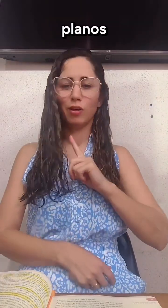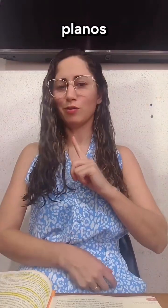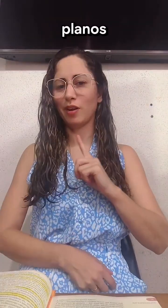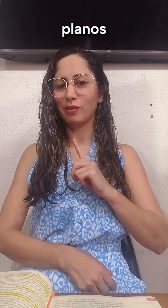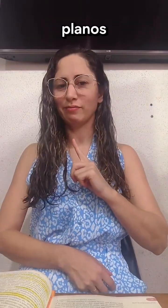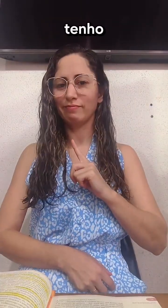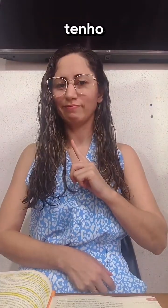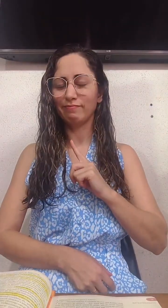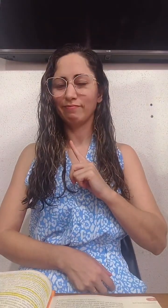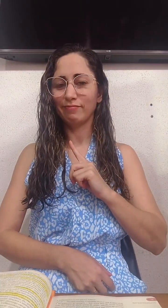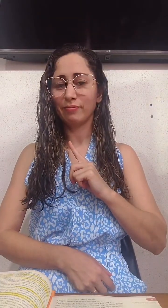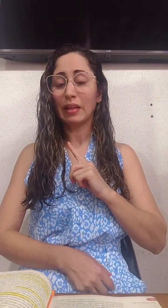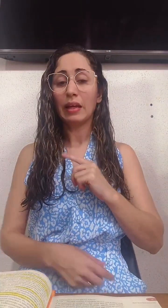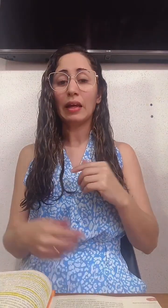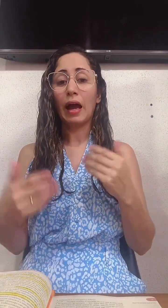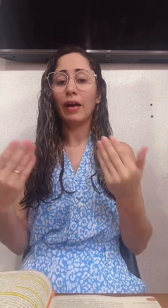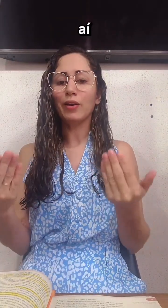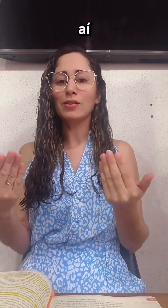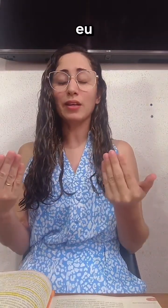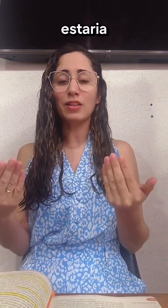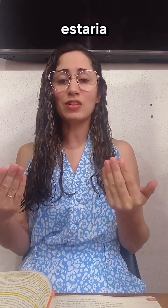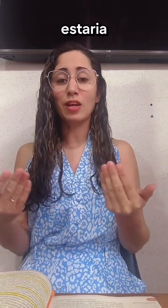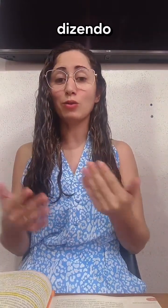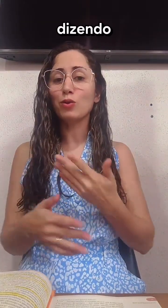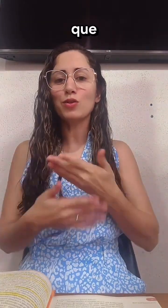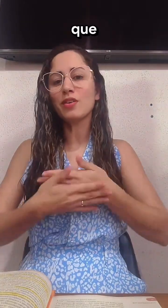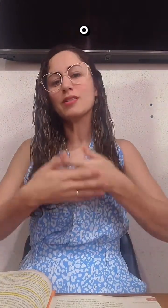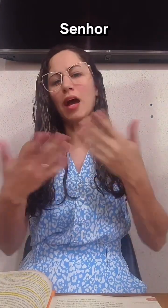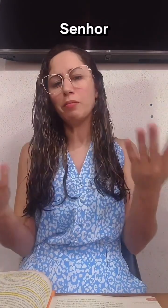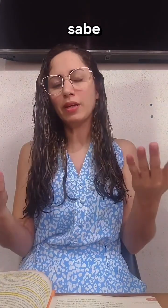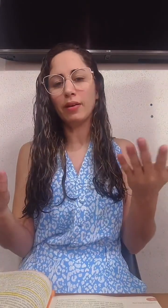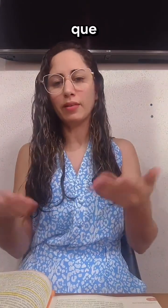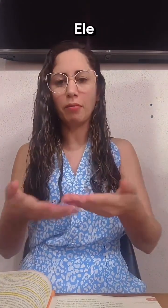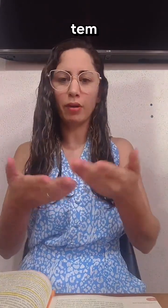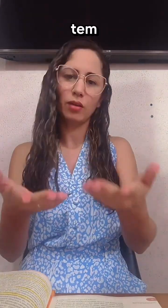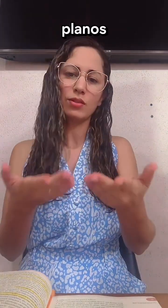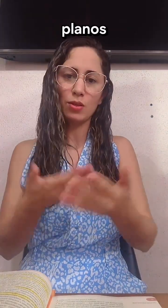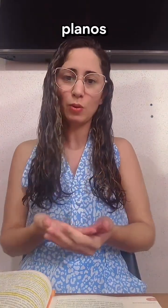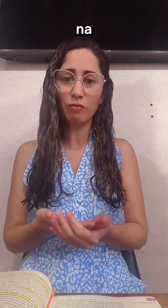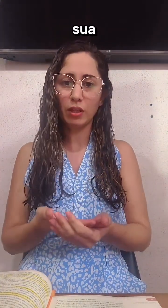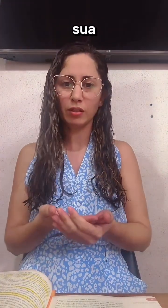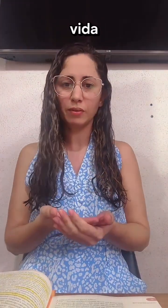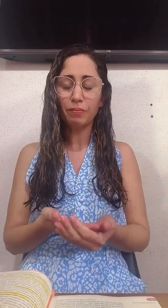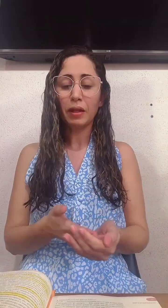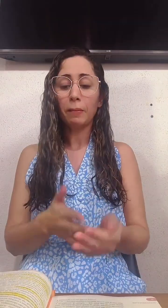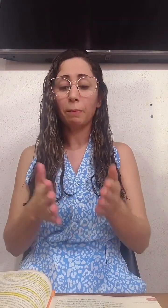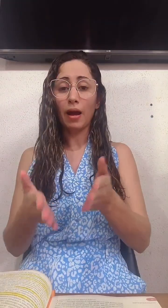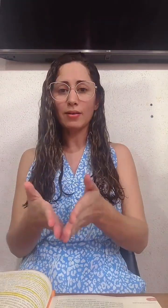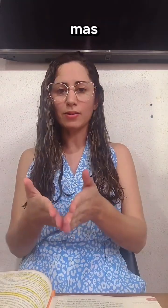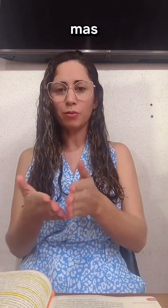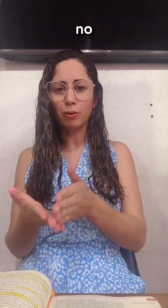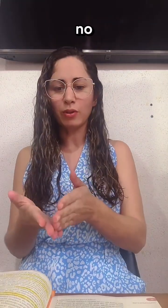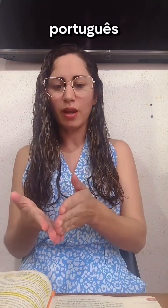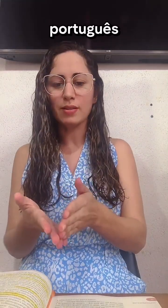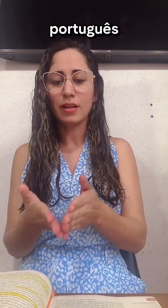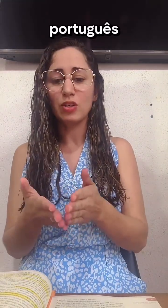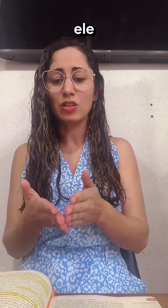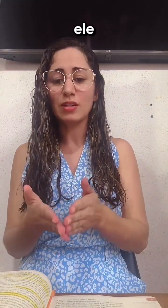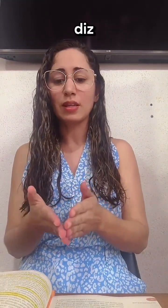planos tenho. Aí eu estaria dizendo que o Senhor sabe que ele tem planos na sua vida. Mas no português ele diz